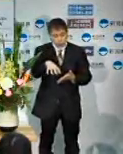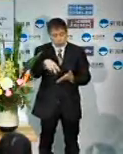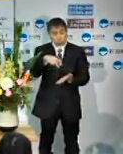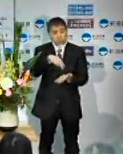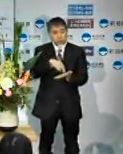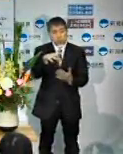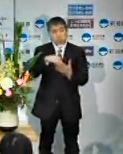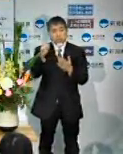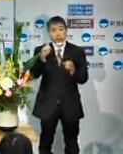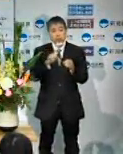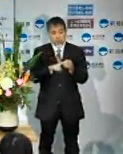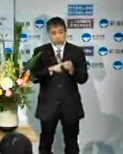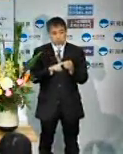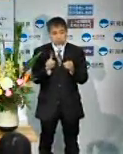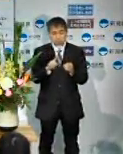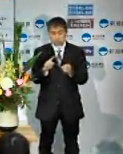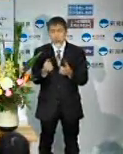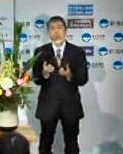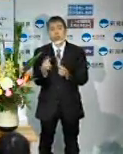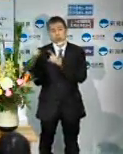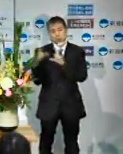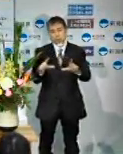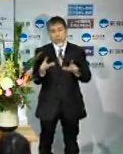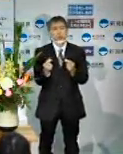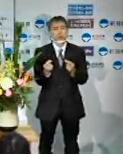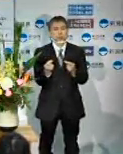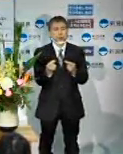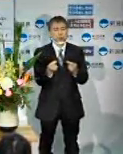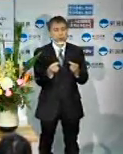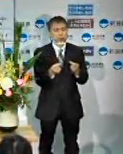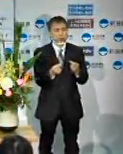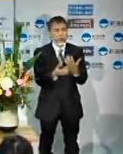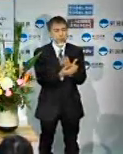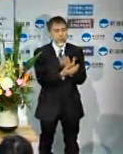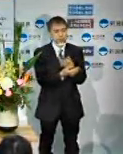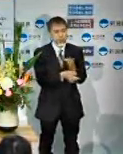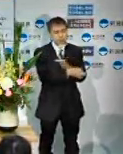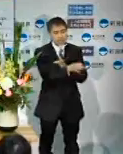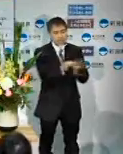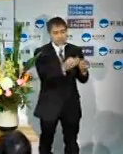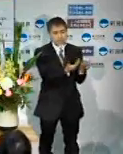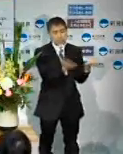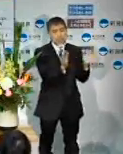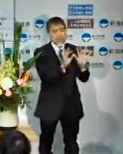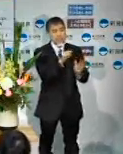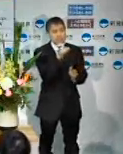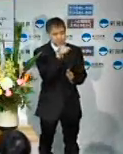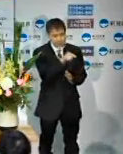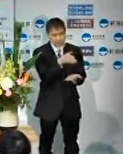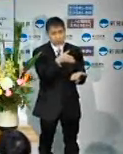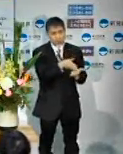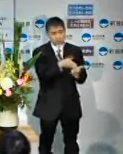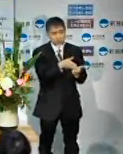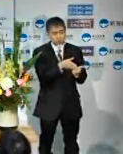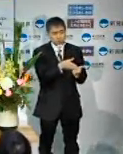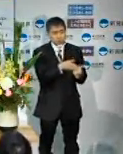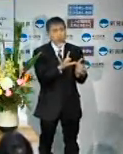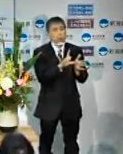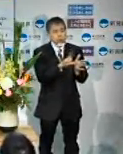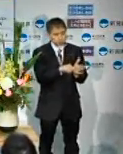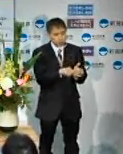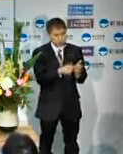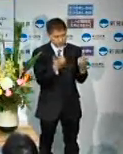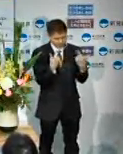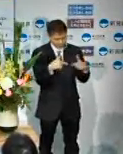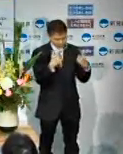働く場として選ばれるためにもやっぱり、 そうですね、それも経済団体にお話をするときは常に、申し上げています。新潟県